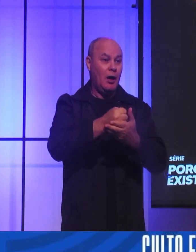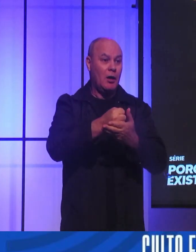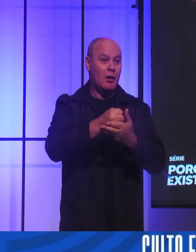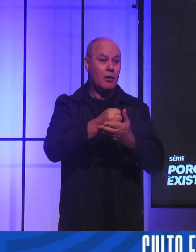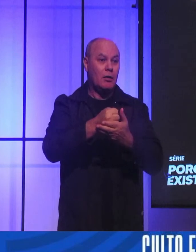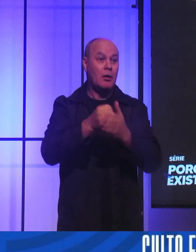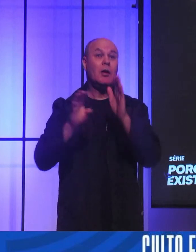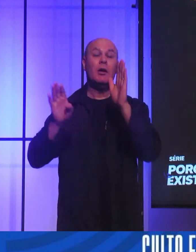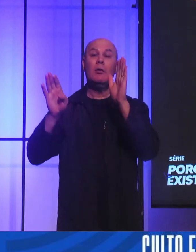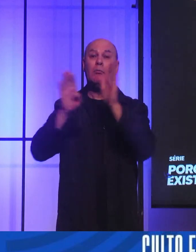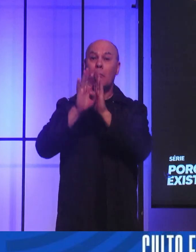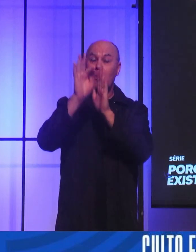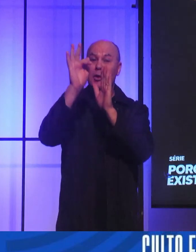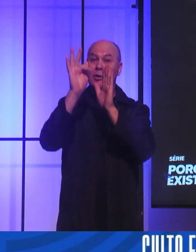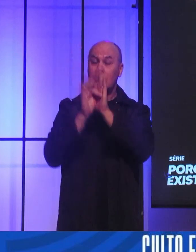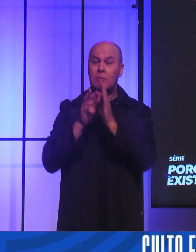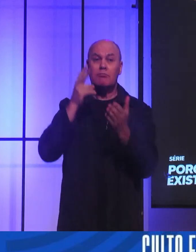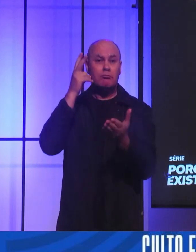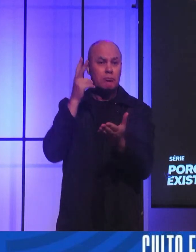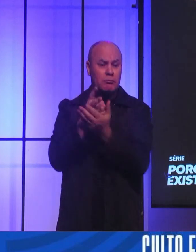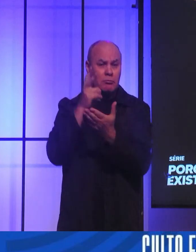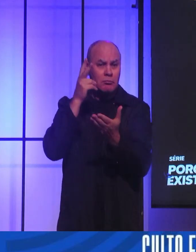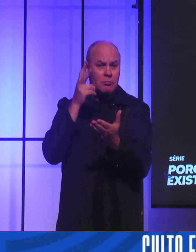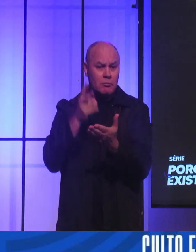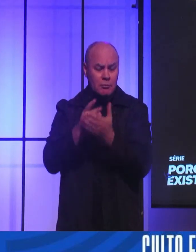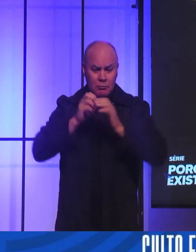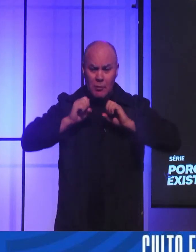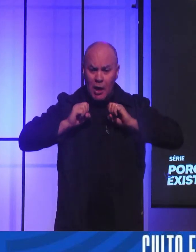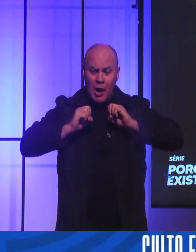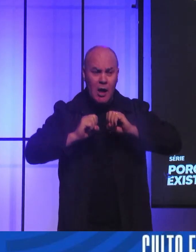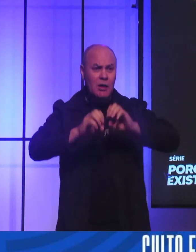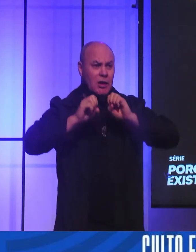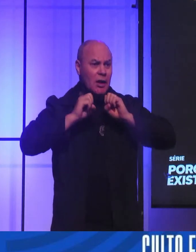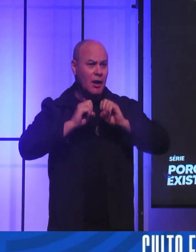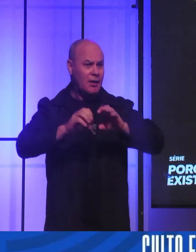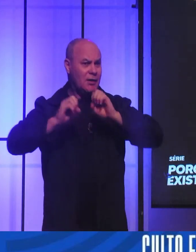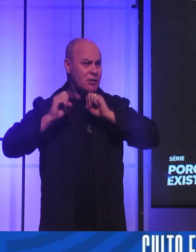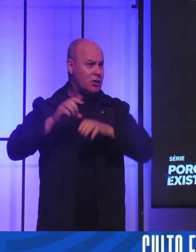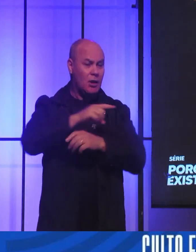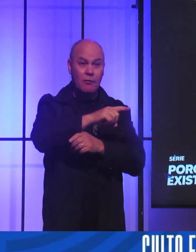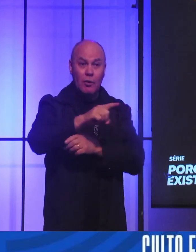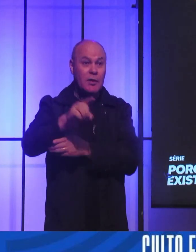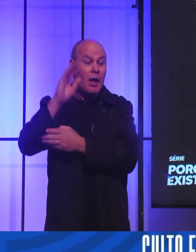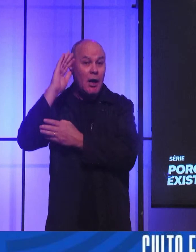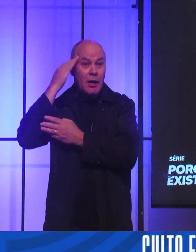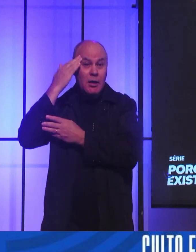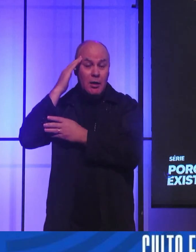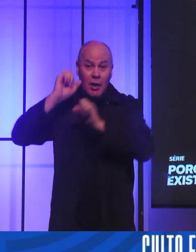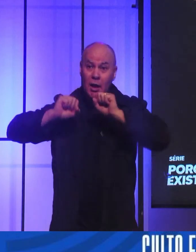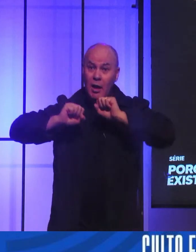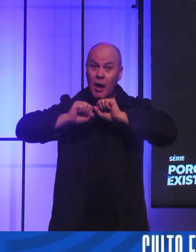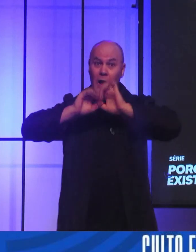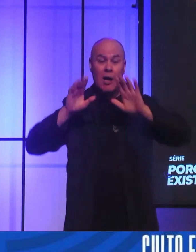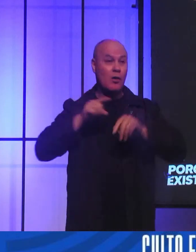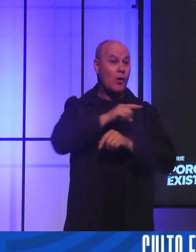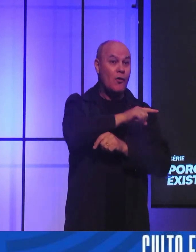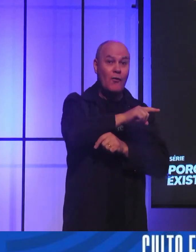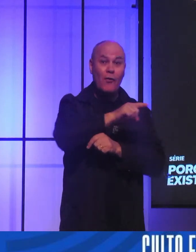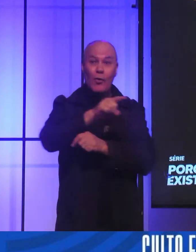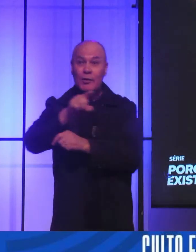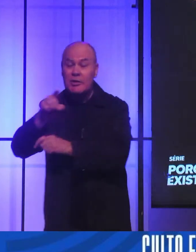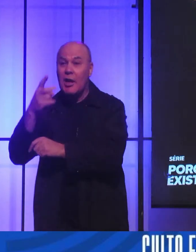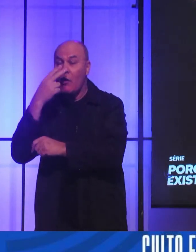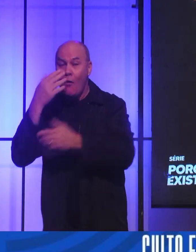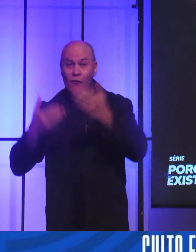que os filhos de Deus que estão espalhados por aí sejam reunidos junto a